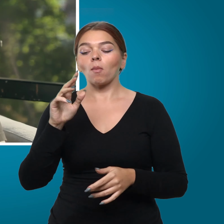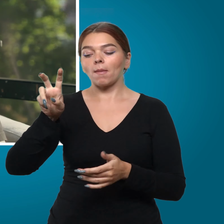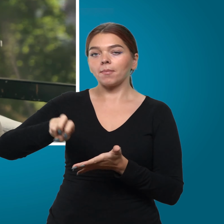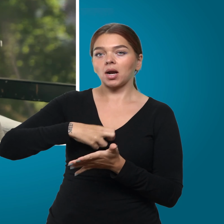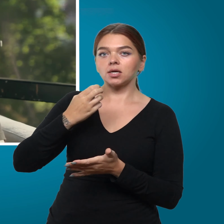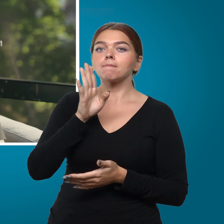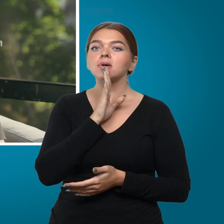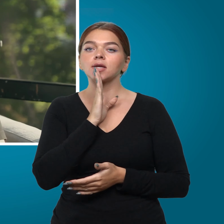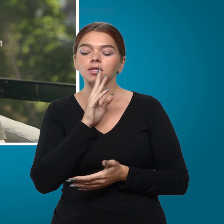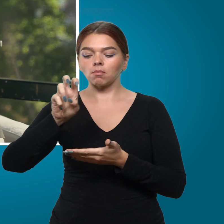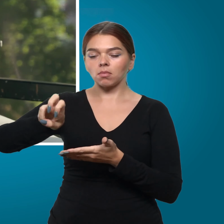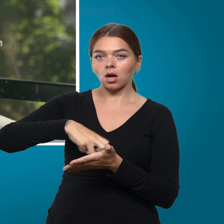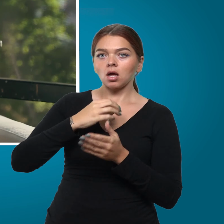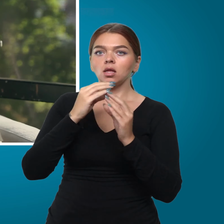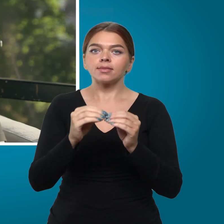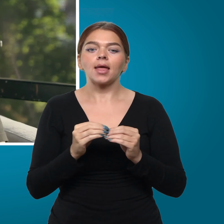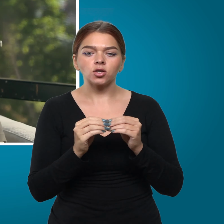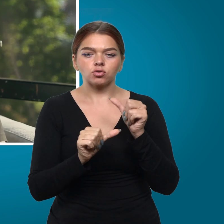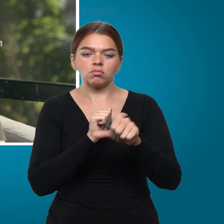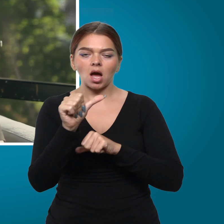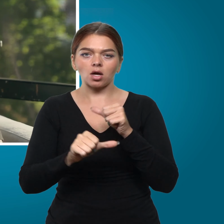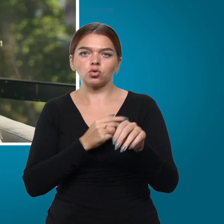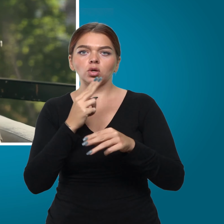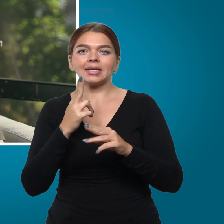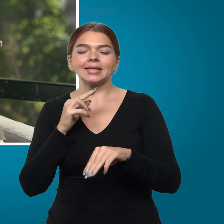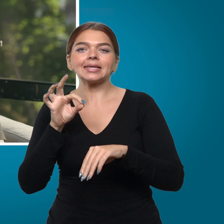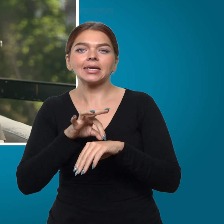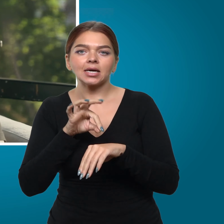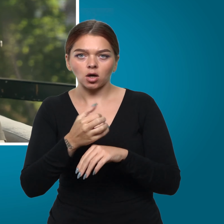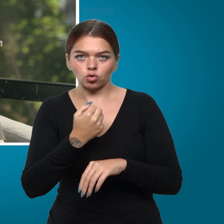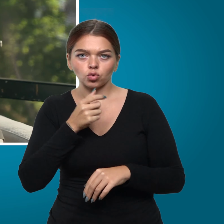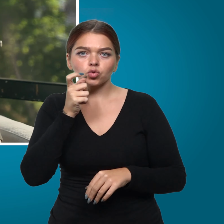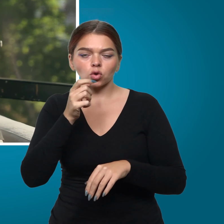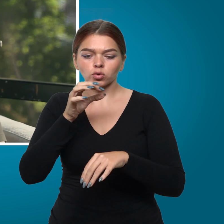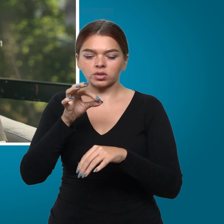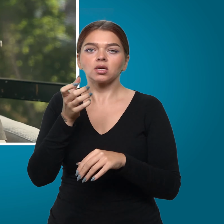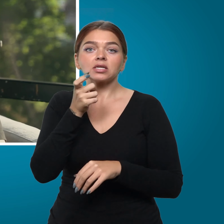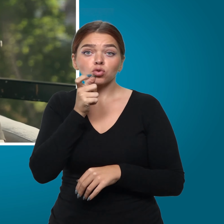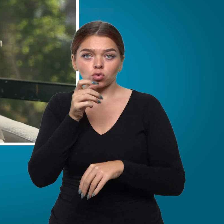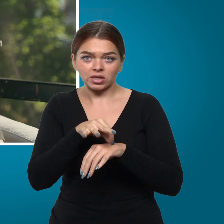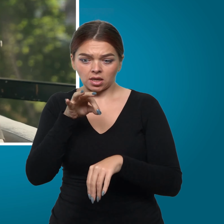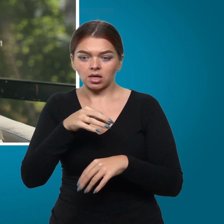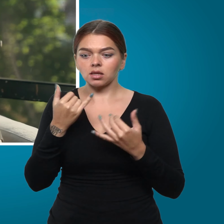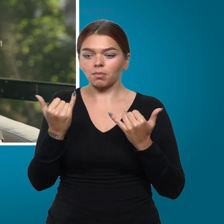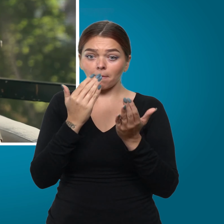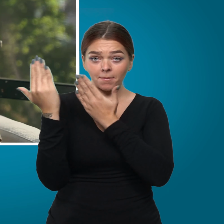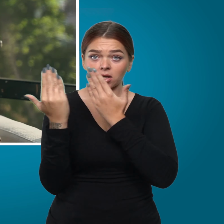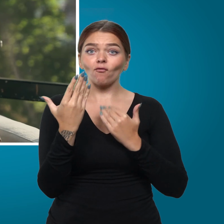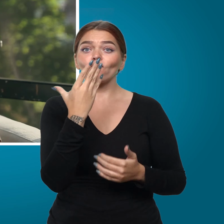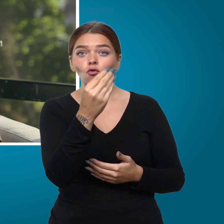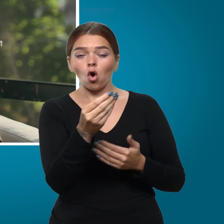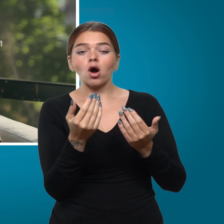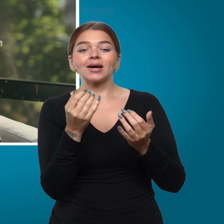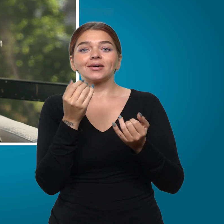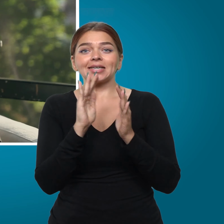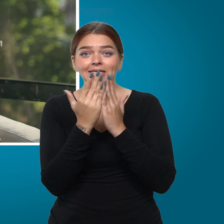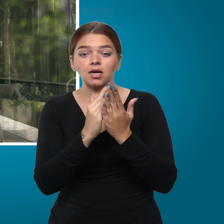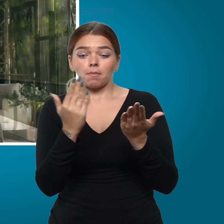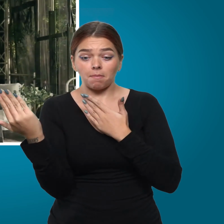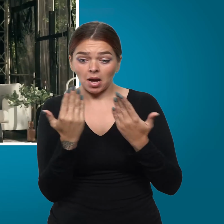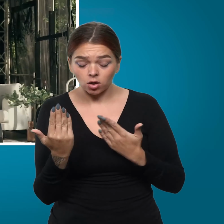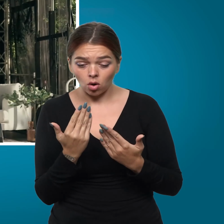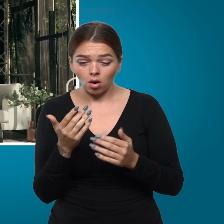mano gyvenimą. Tai aš ten paskui nukreipiau visokius klubus diabetikų ir panašiai, kad žiūrėk, yra tų žmonių ir daugiau, tai tik su jais pabendrauk.